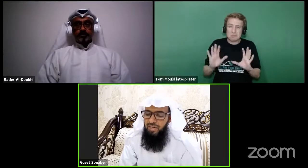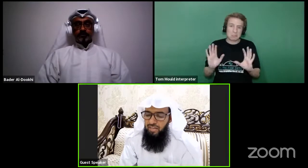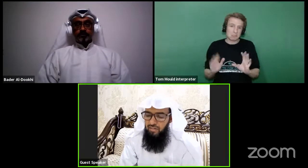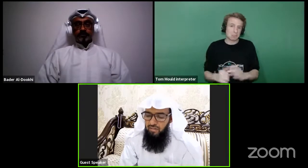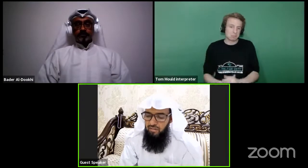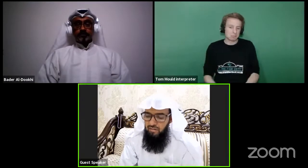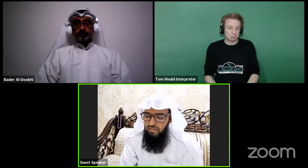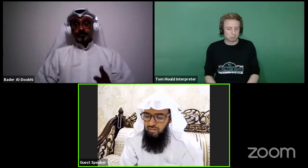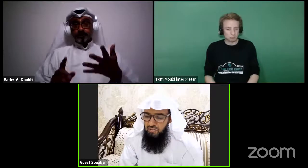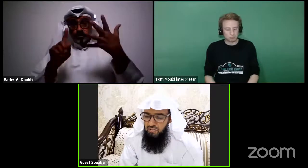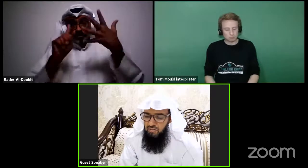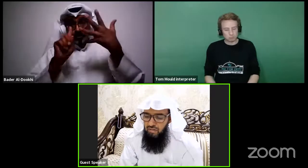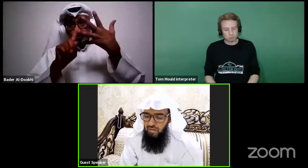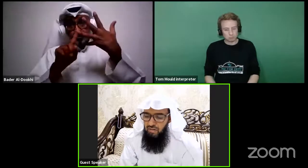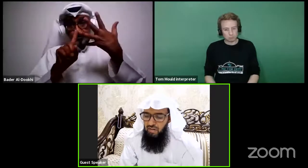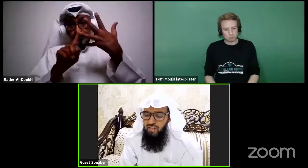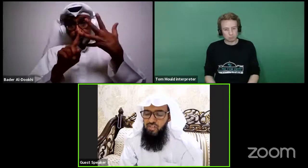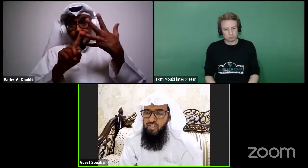رابعا،